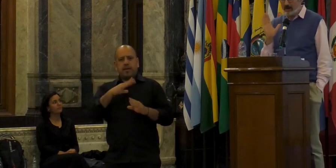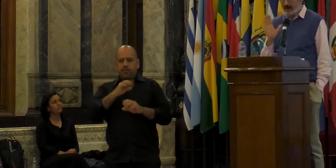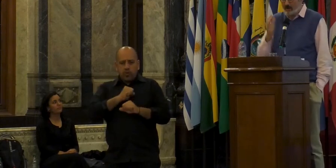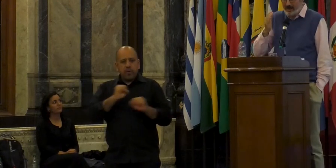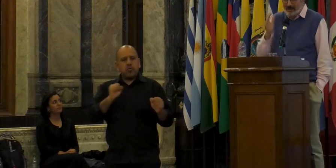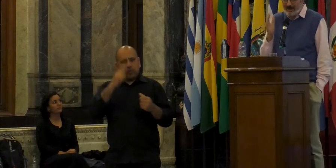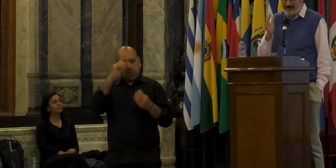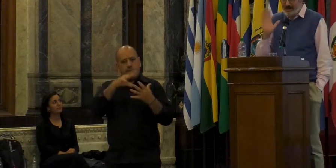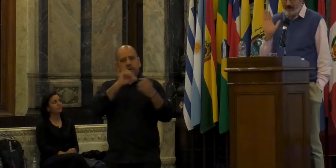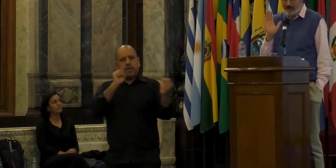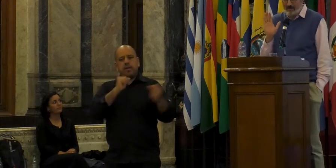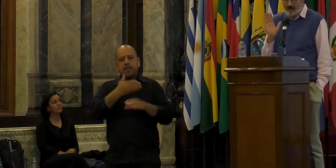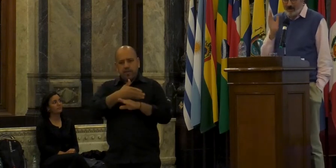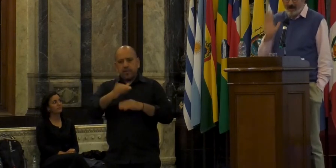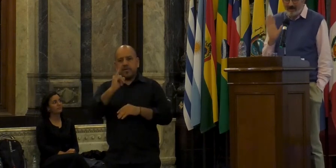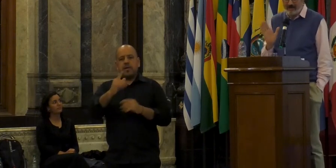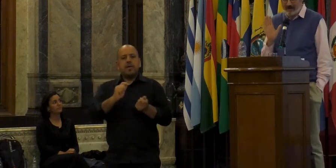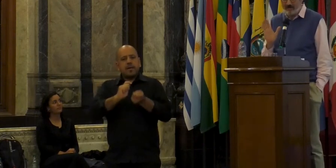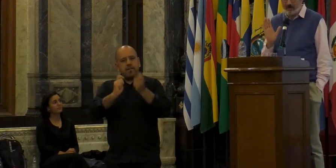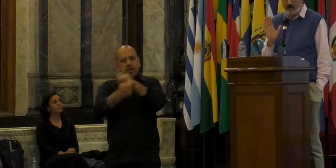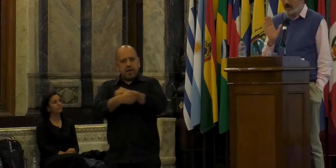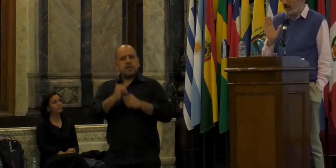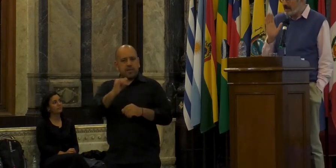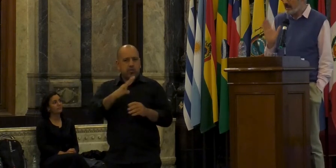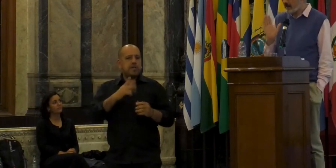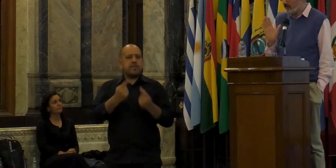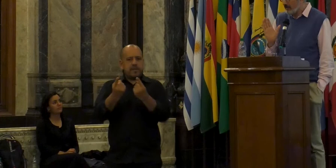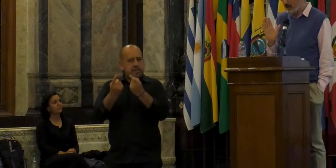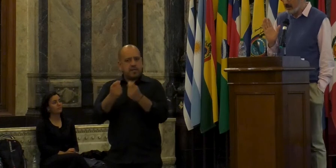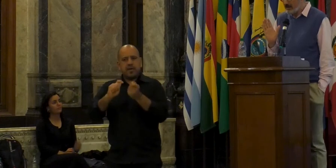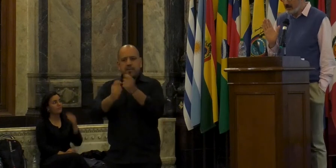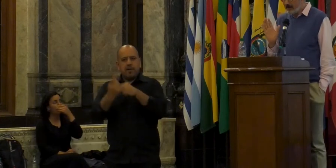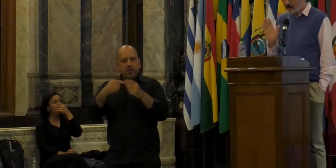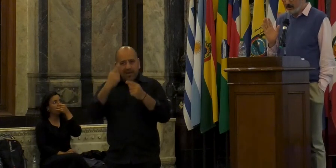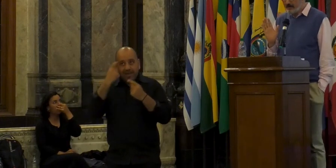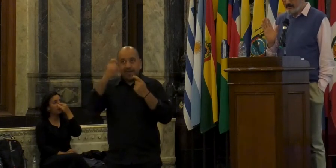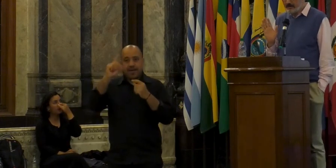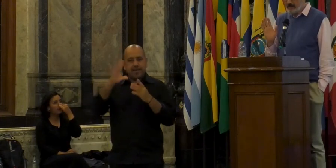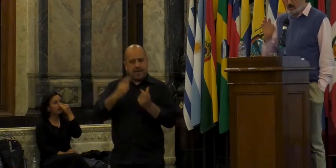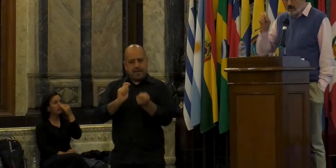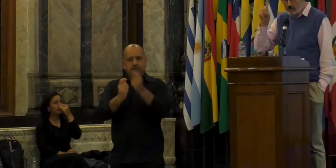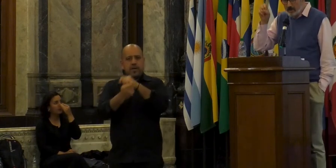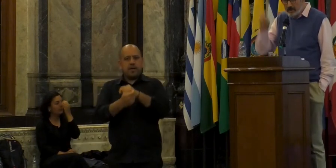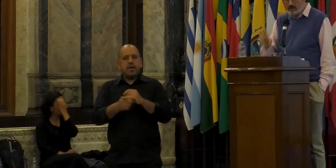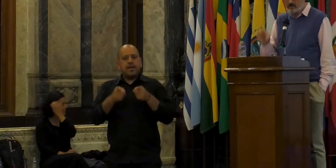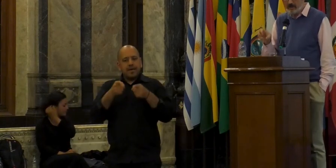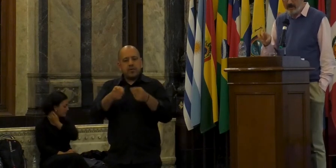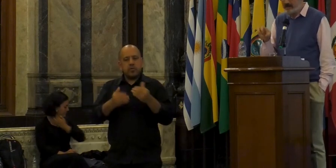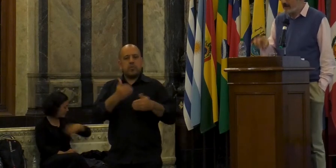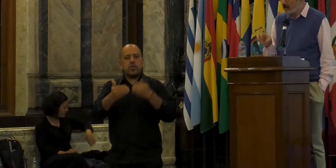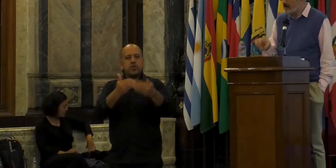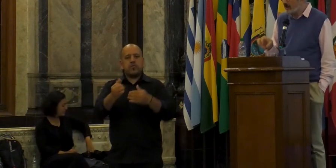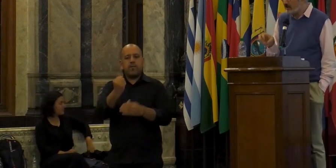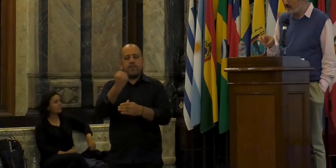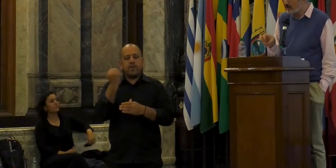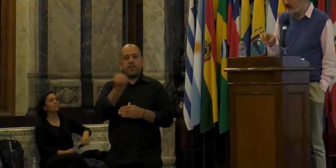reformar lo que sea reformable, lo que haga falta reformar, pero la idea de la reforma es uno de los procesos fundamentales